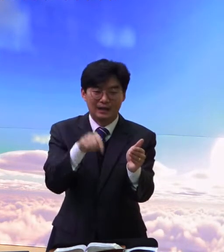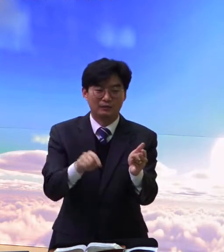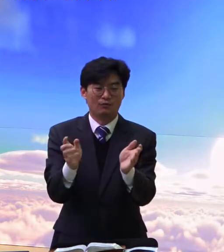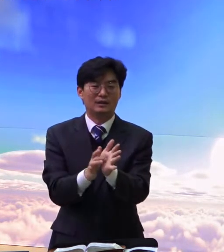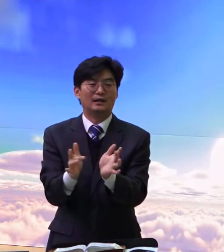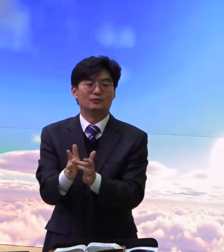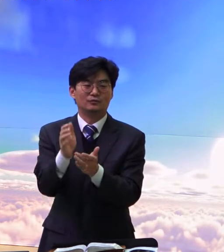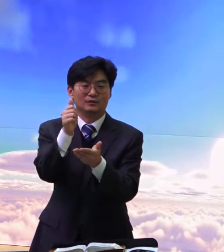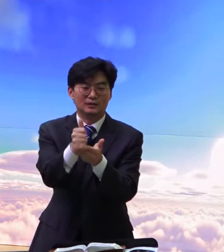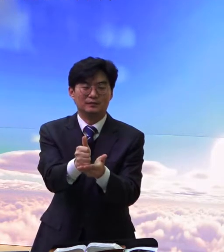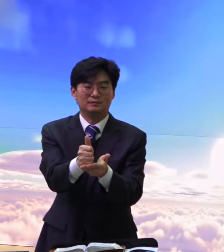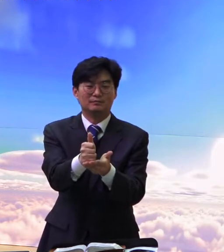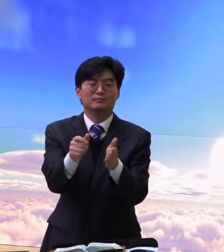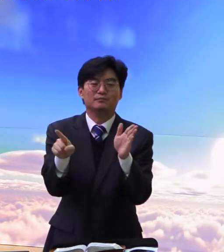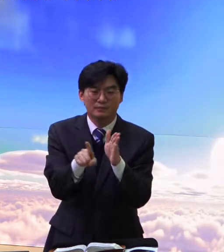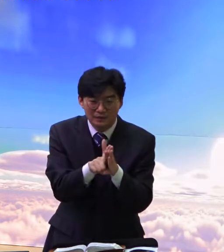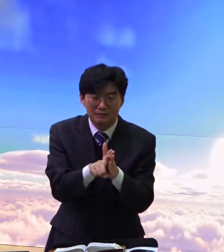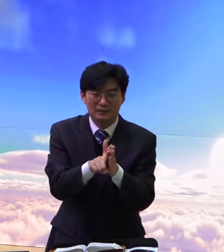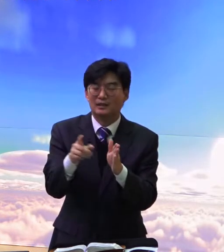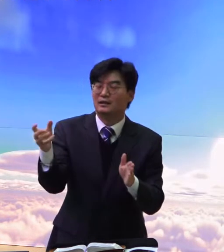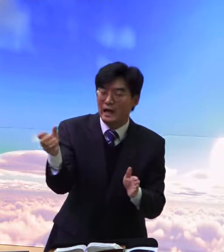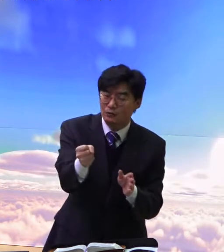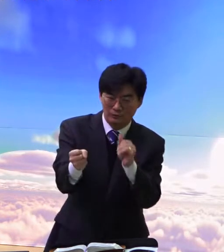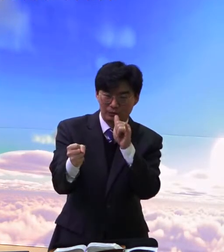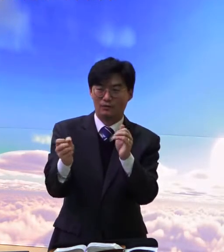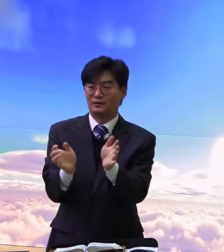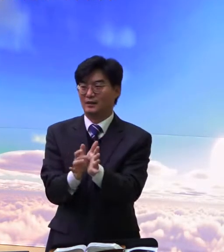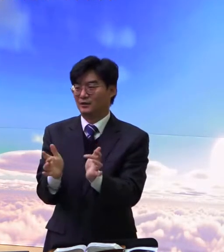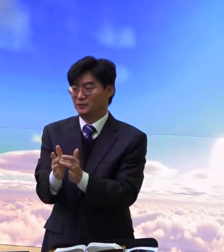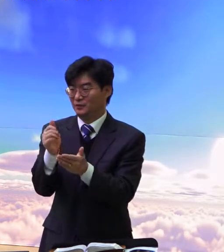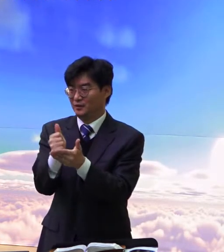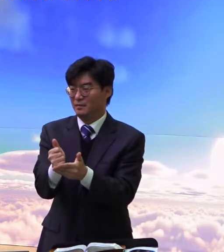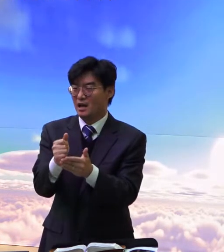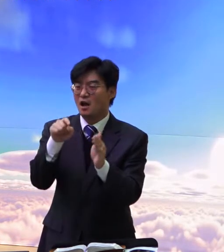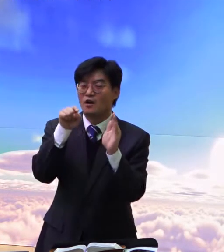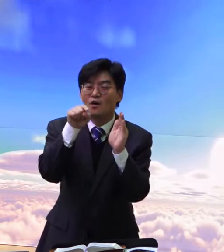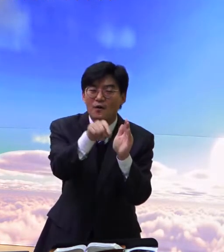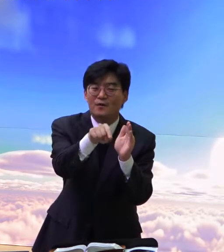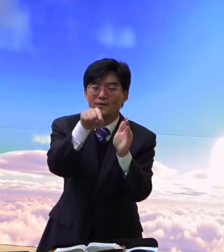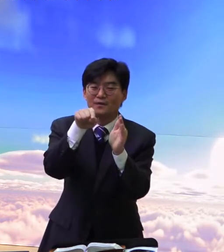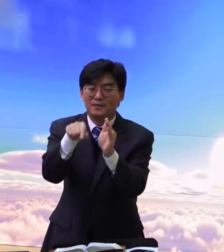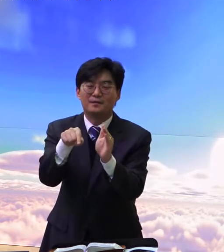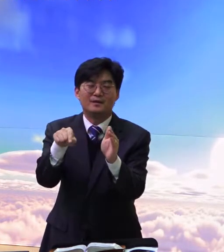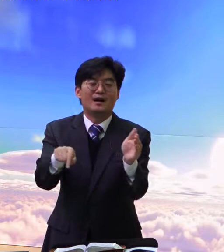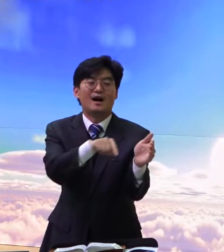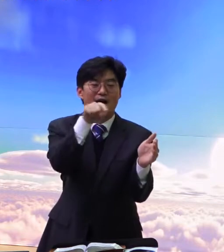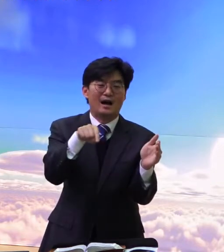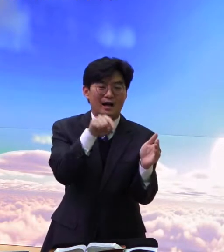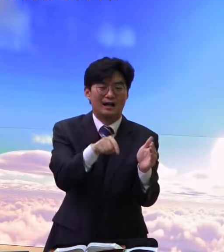믿으십니까? 예수님이 여러분 안에 거하시기를 원하시는 것을 믿으십니까?